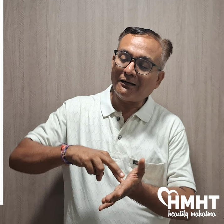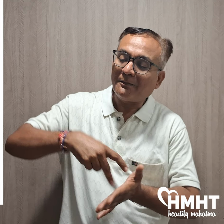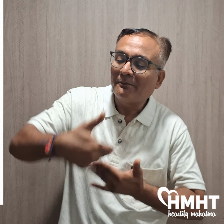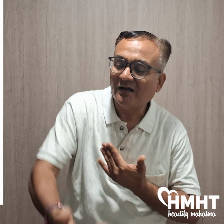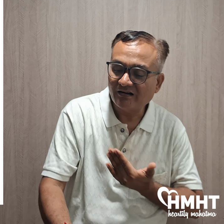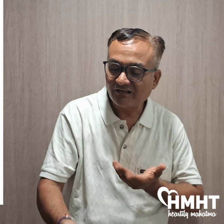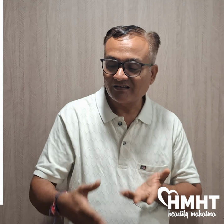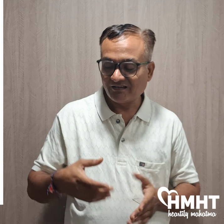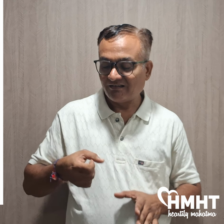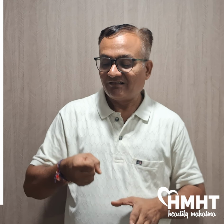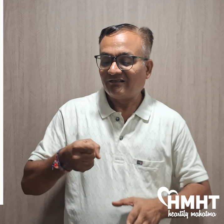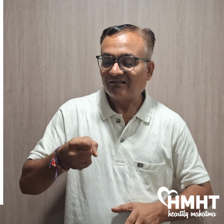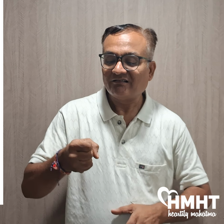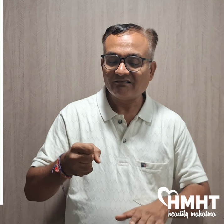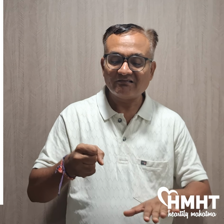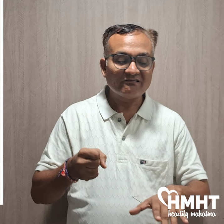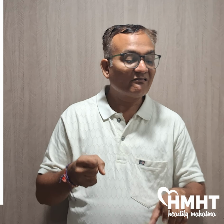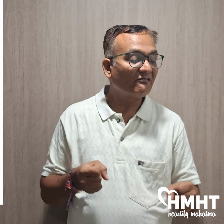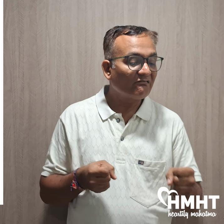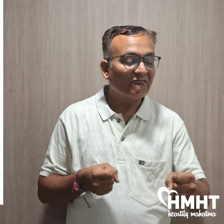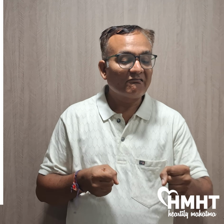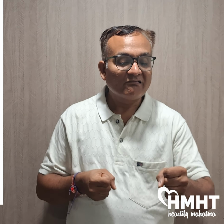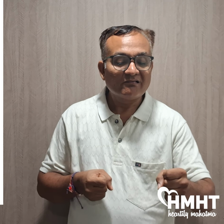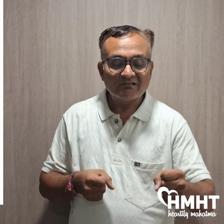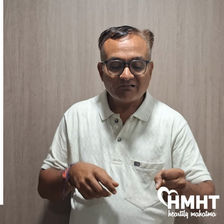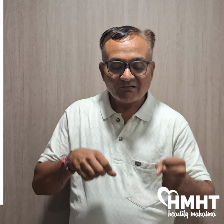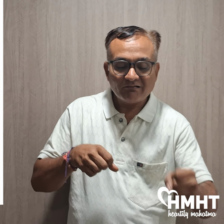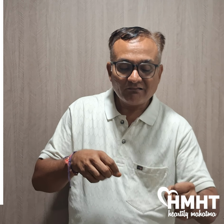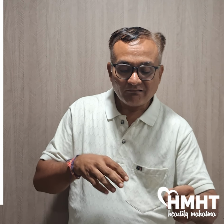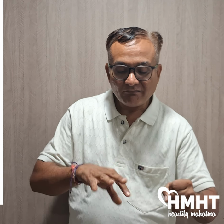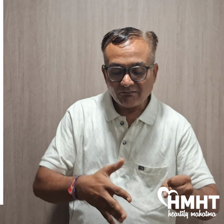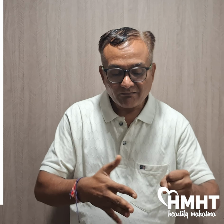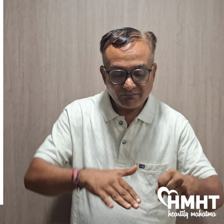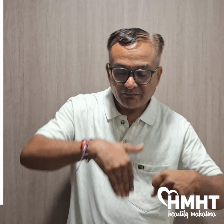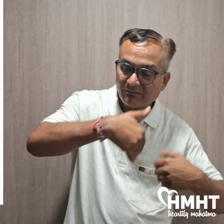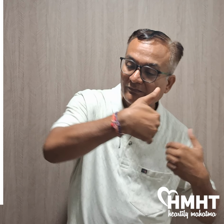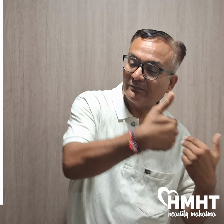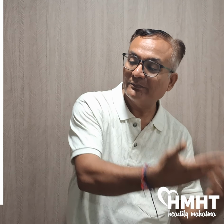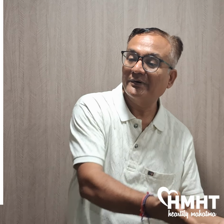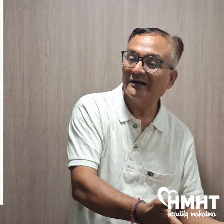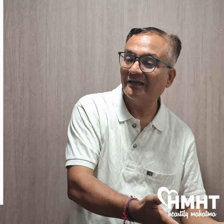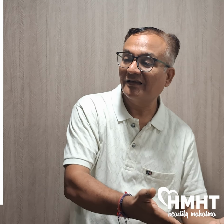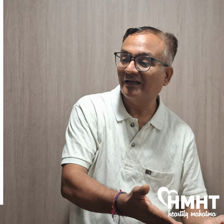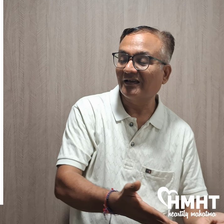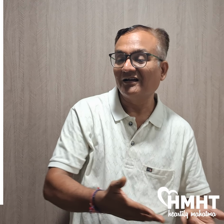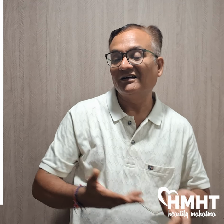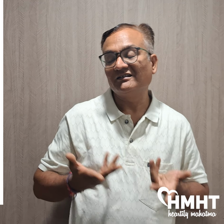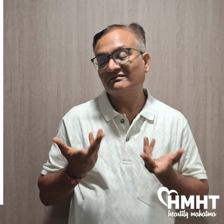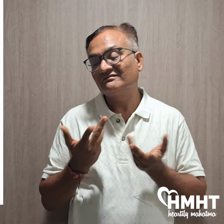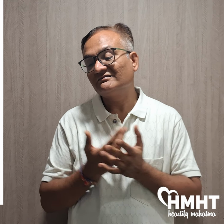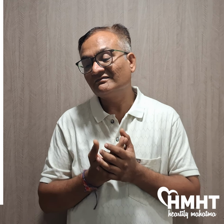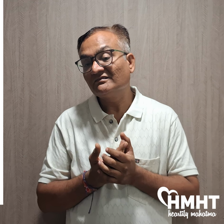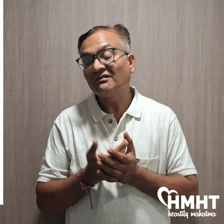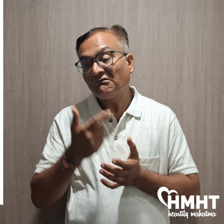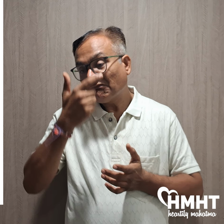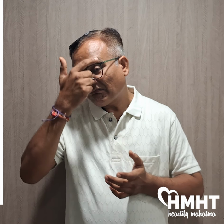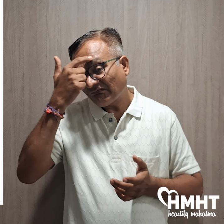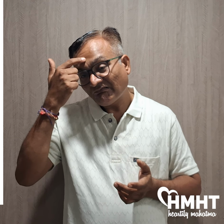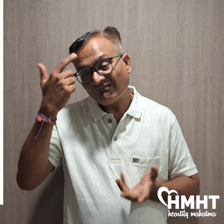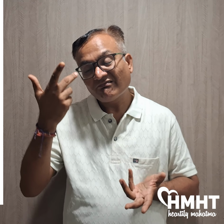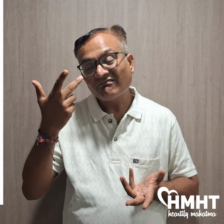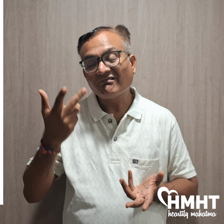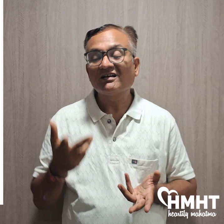ગયા કાકા. લાકડી તો હતી, પણ લાકડી એ છે ને જેની પર મૂક્યું ને એ ડગમગી ગયું, એટલે પોતે ડગમગી